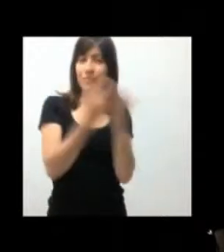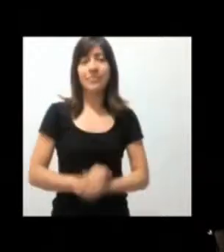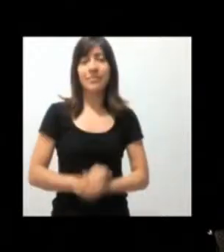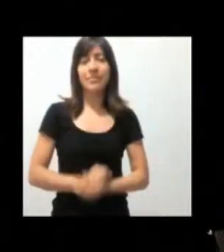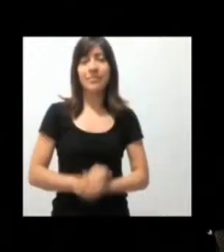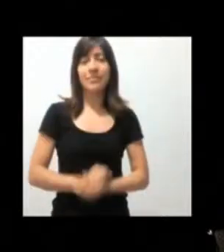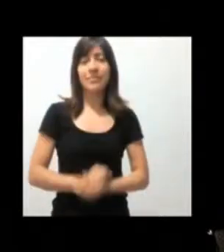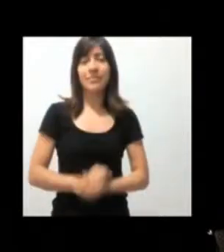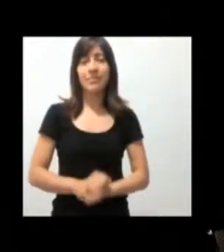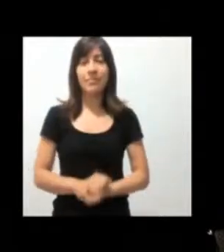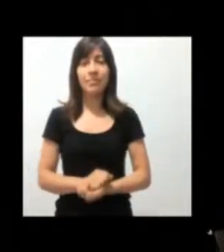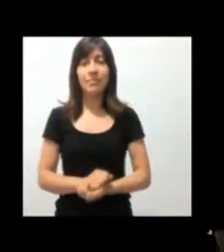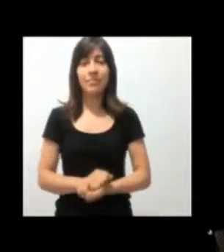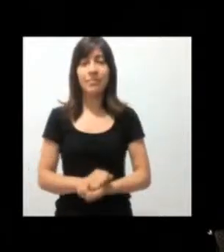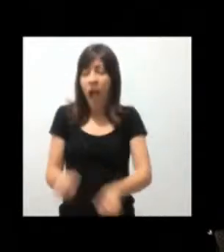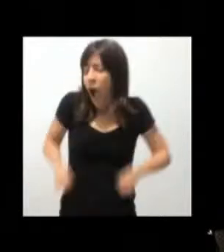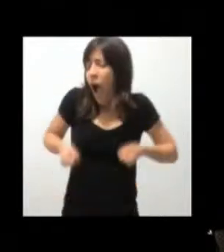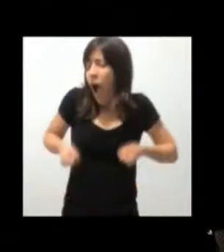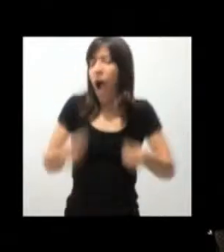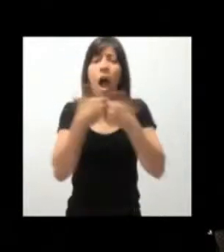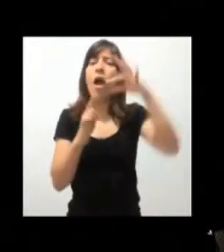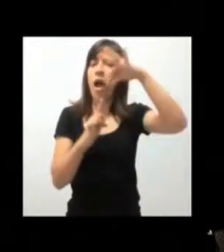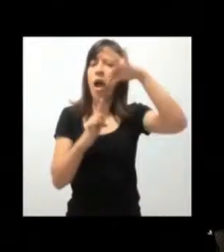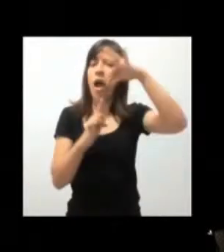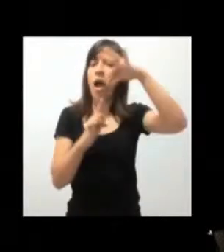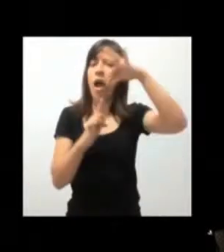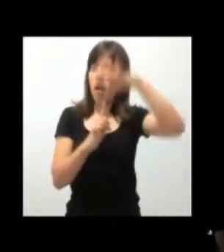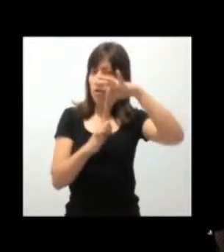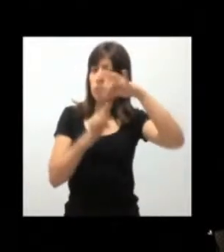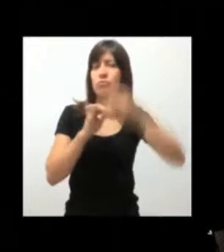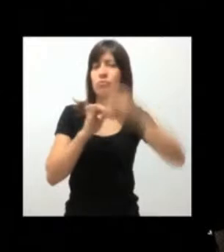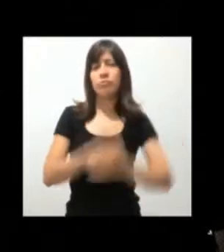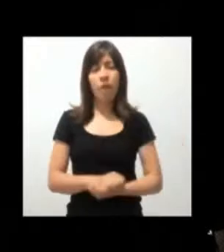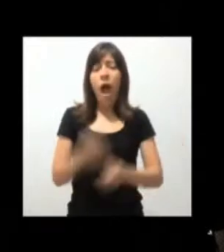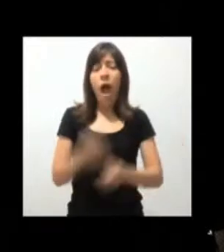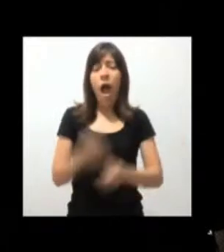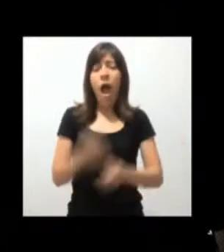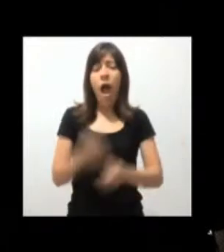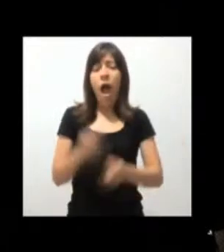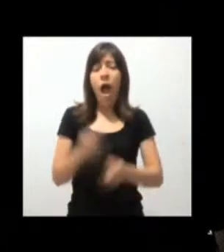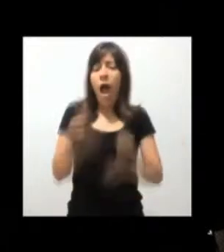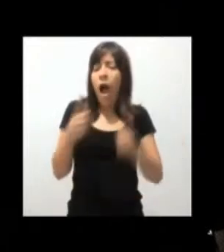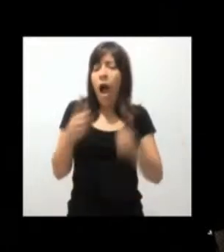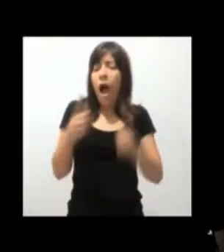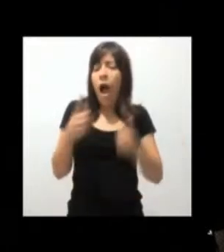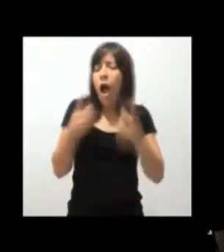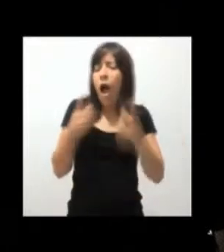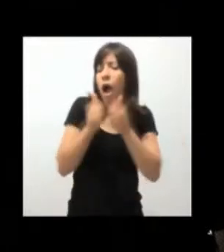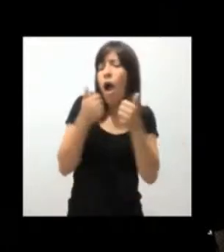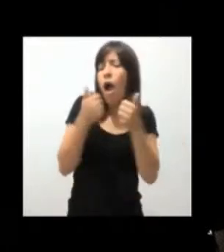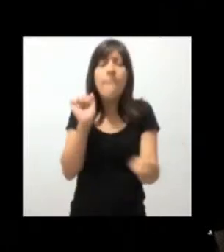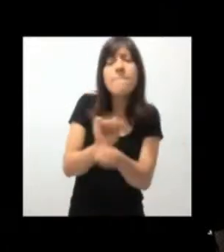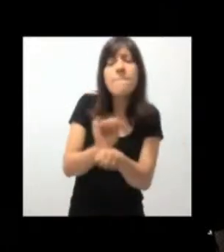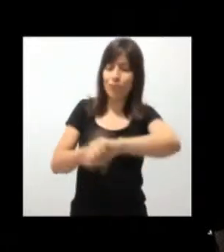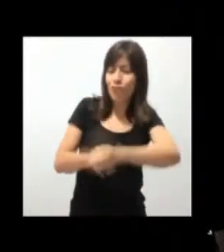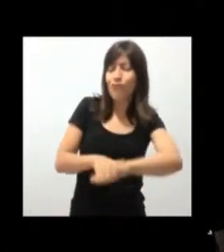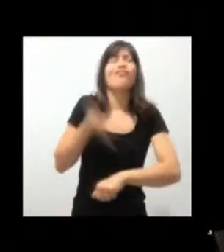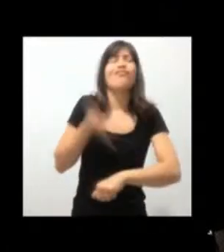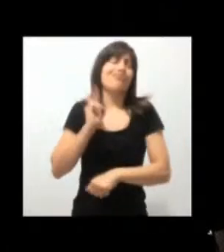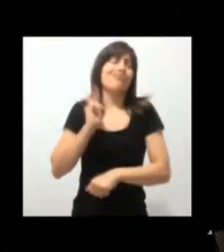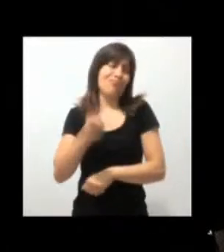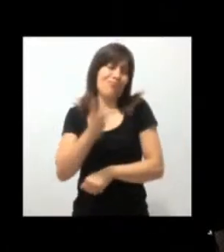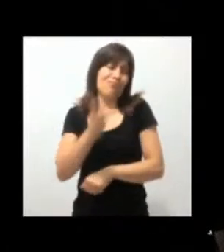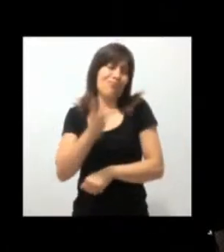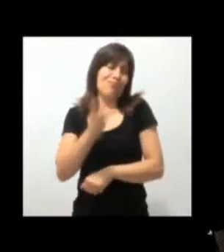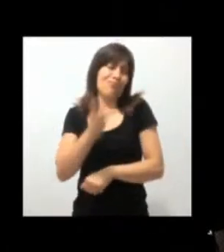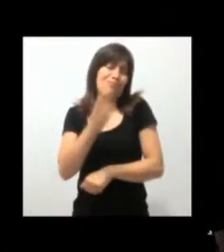ônibus passa, o horário que ele vai para a escola é um horário que os ônibus vêm lotado. Aí ele não vai conseguir entrar. Aí o motorista vai virar